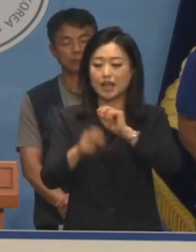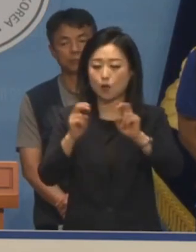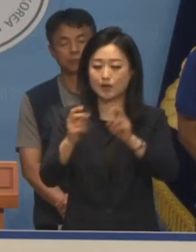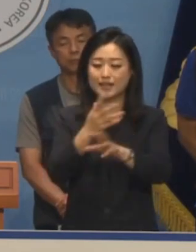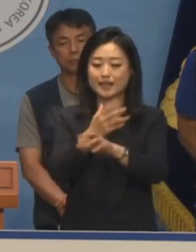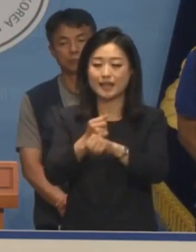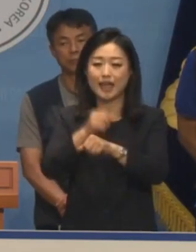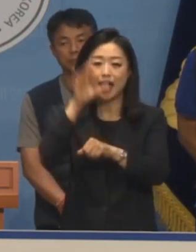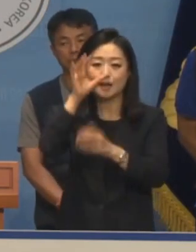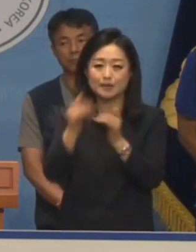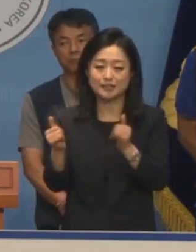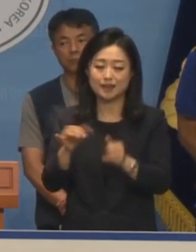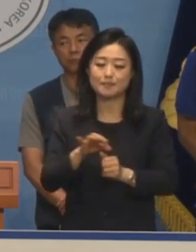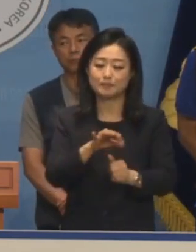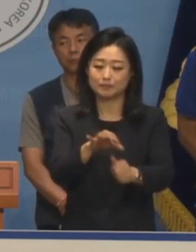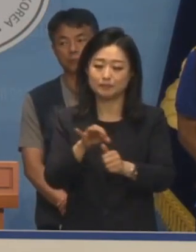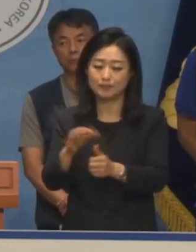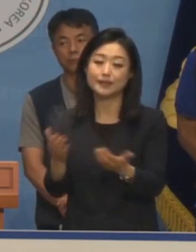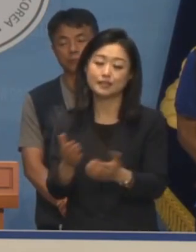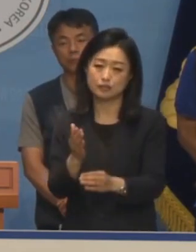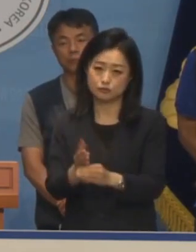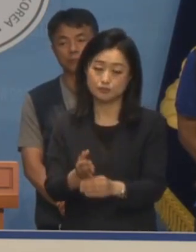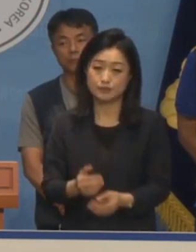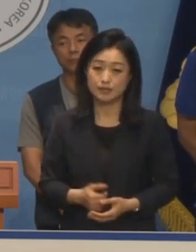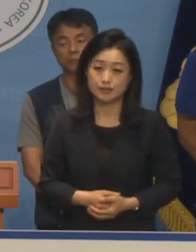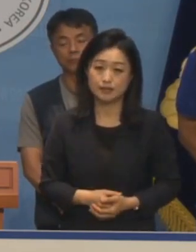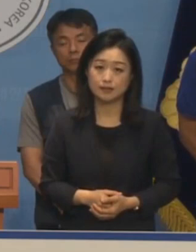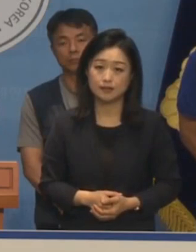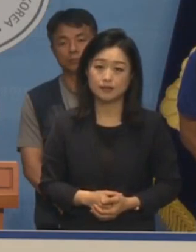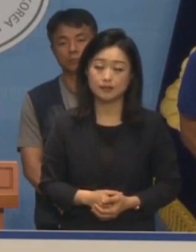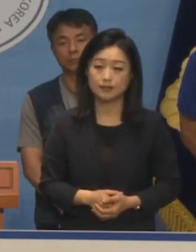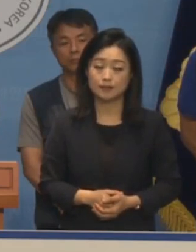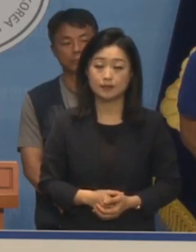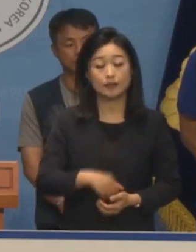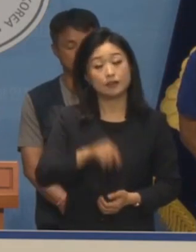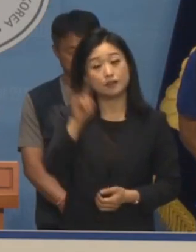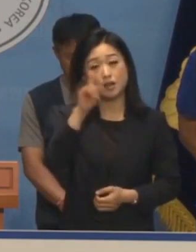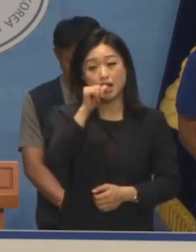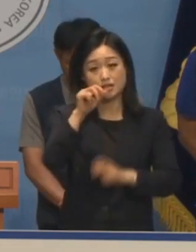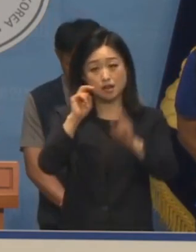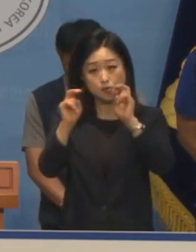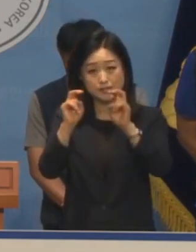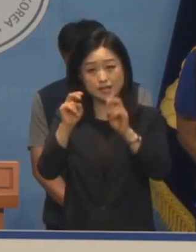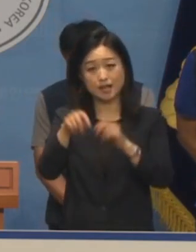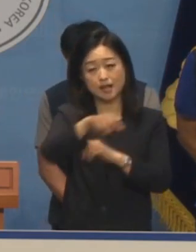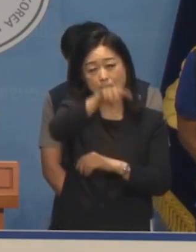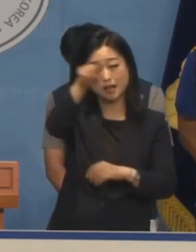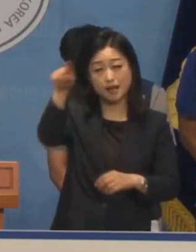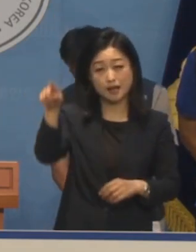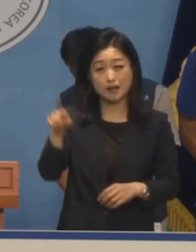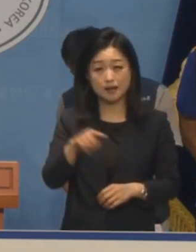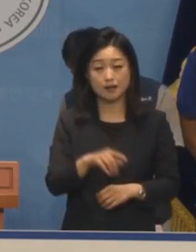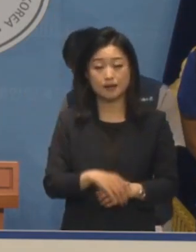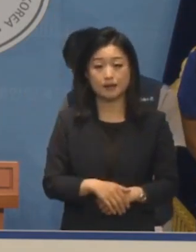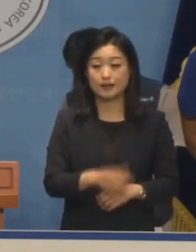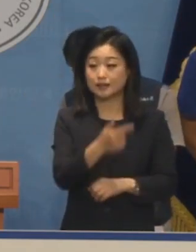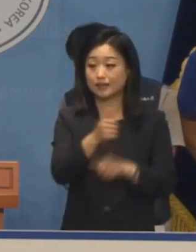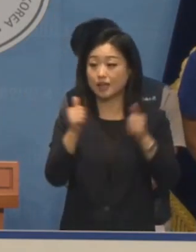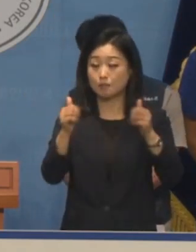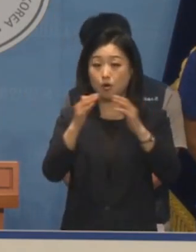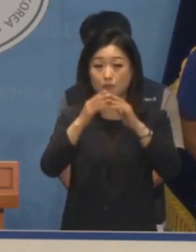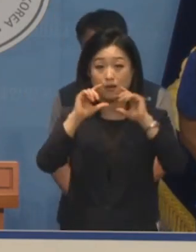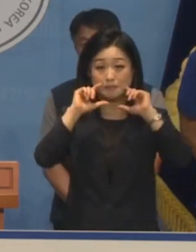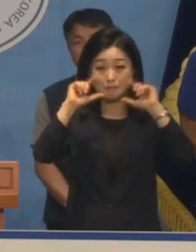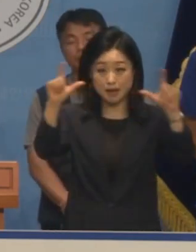계약직이 일을 하고 있습니다 현대제철과 현대차 그룹은 어 대법원 판결을